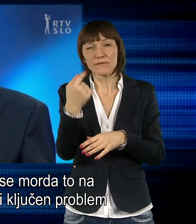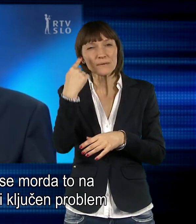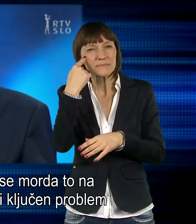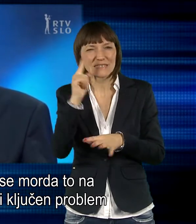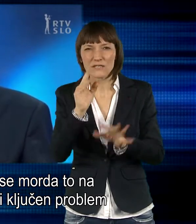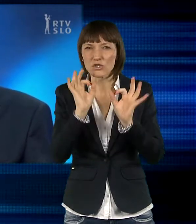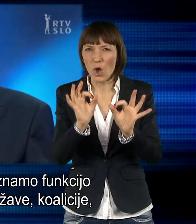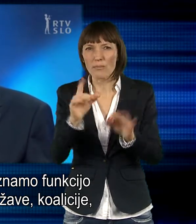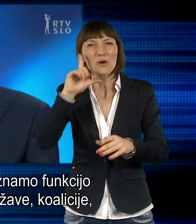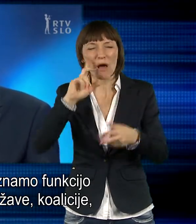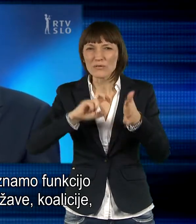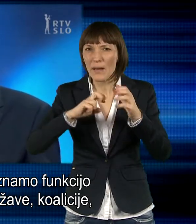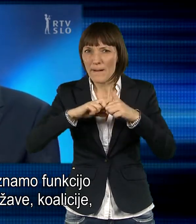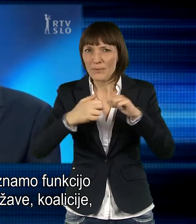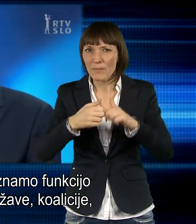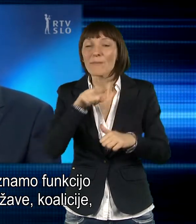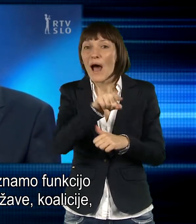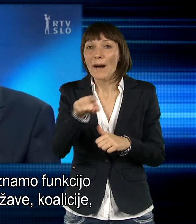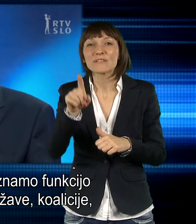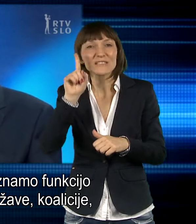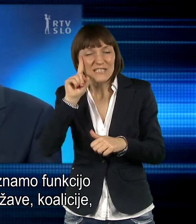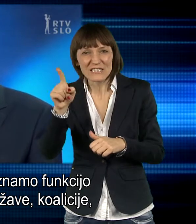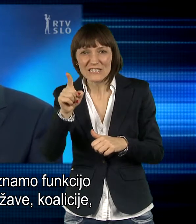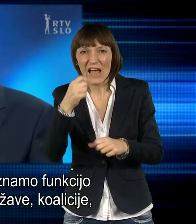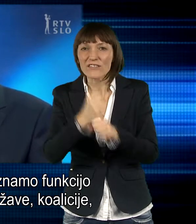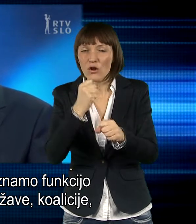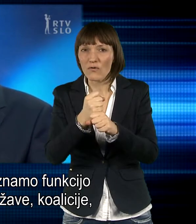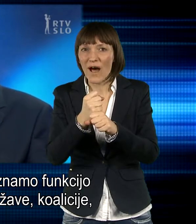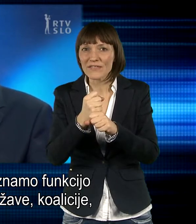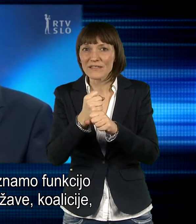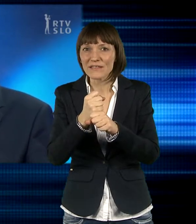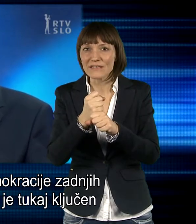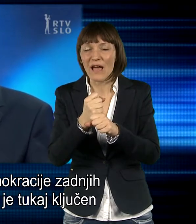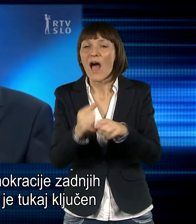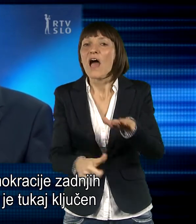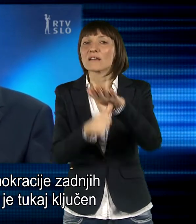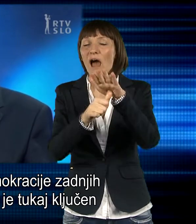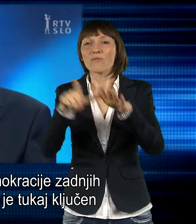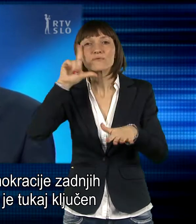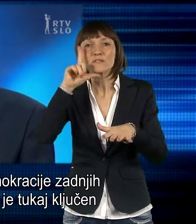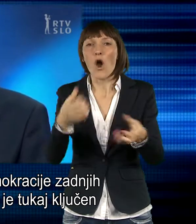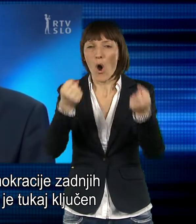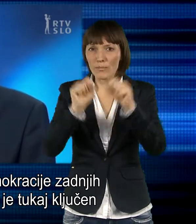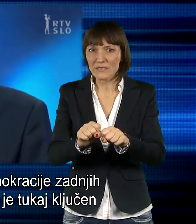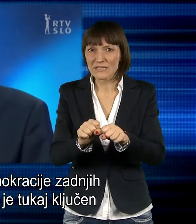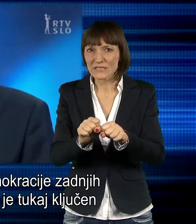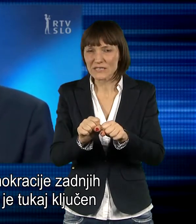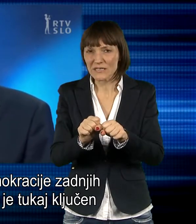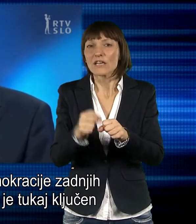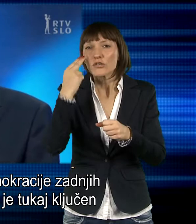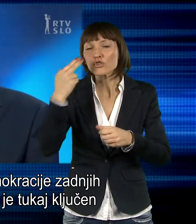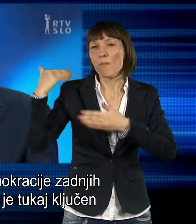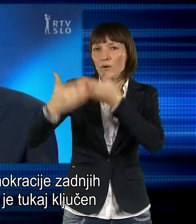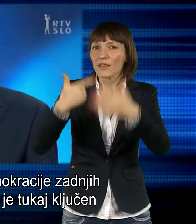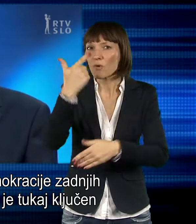zdi ključen problem, ampak tisti, ki poznamo funkcioniranje izvršilne oblasti države, koalicije, parlamentarne demokracije zadnjih